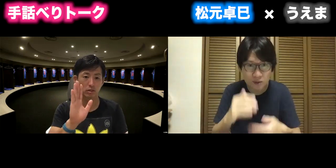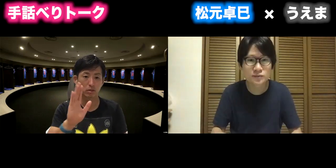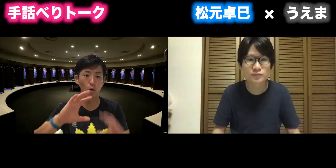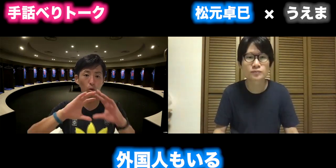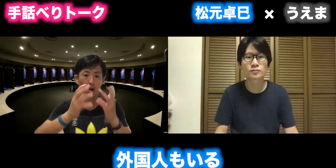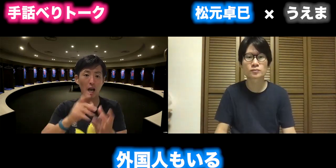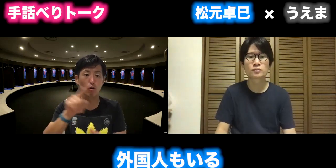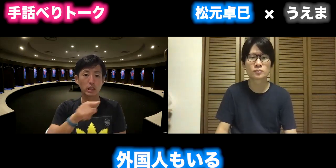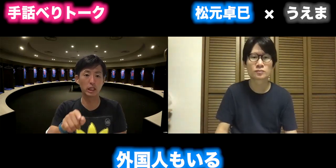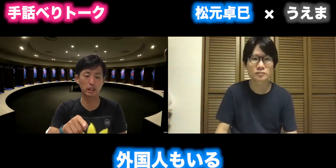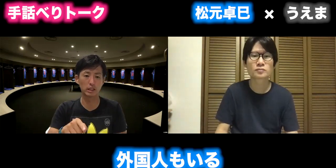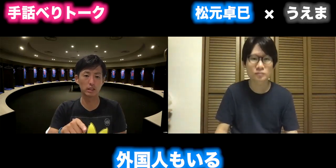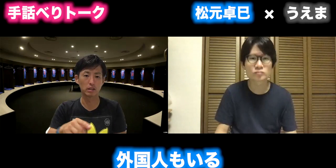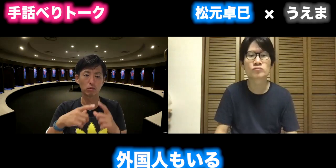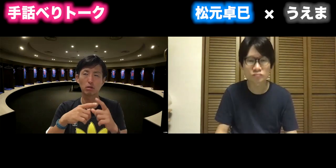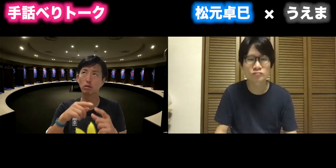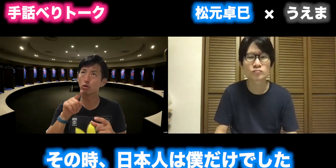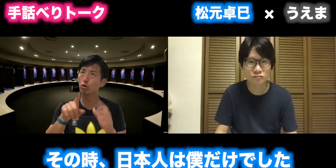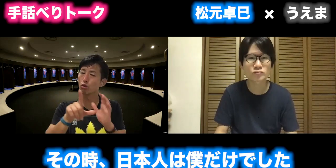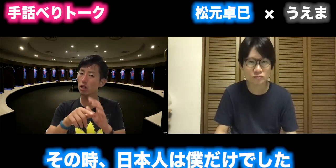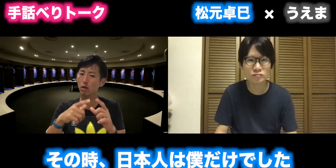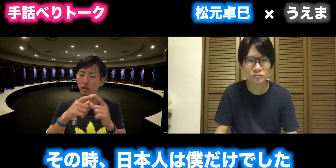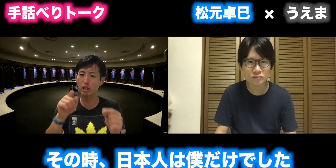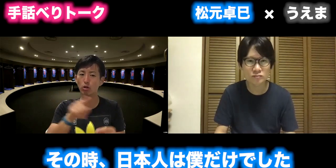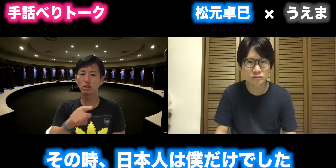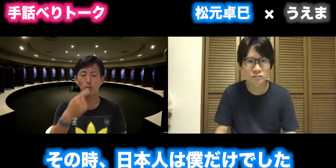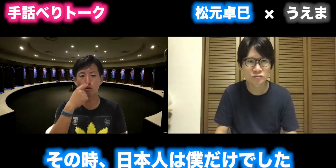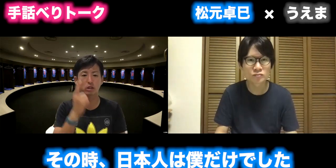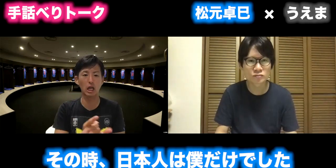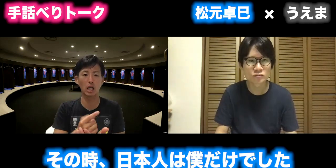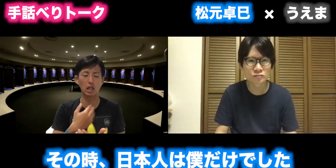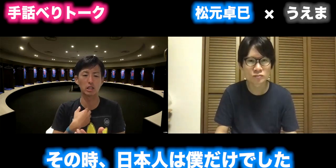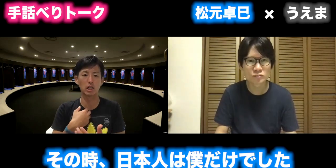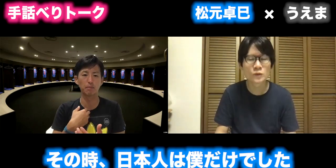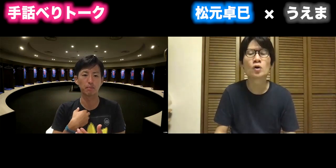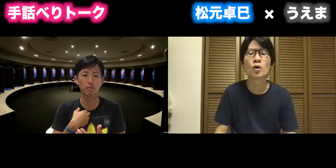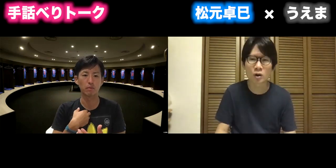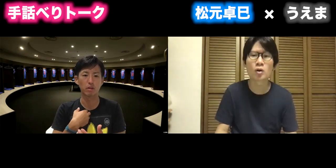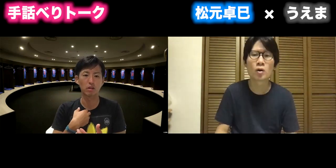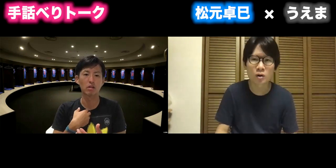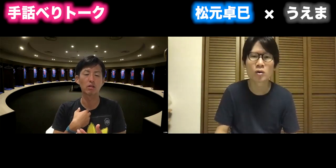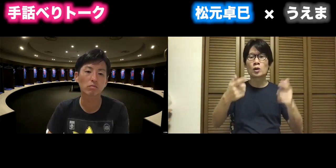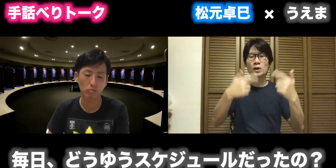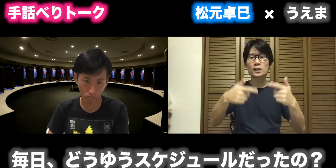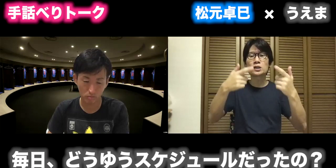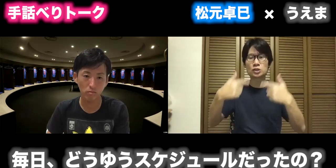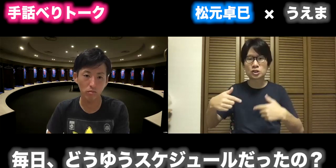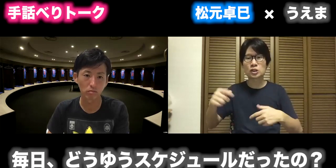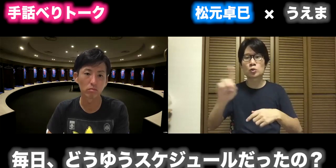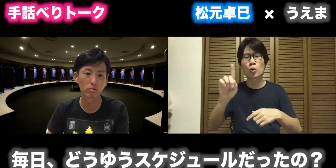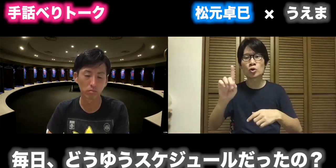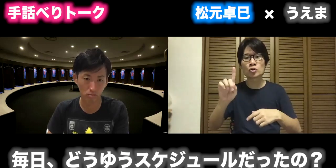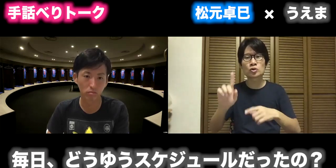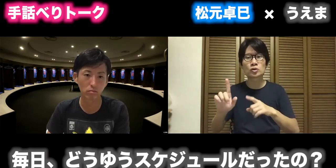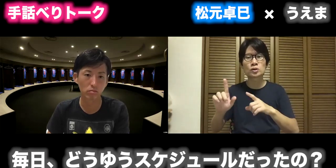も外国人ですんそのときは日本人は僕だゲーでしたの毎日